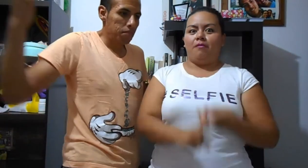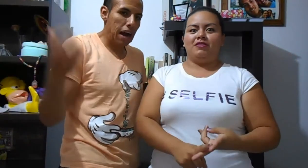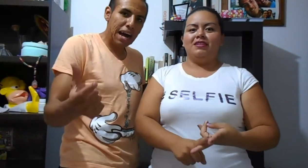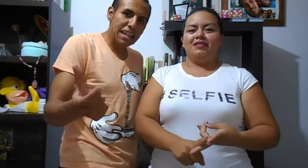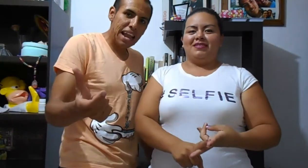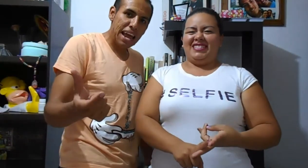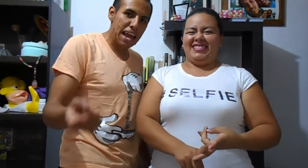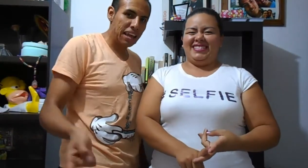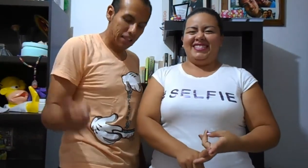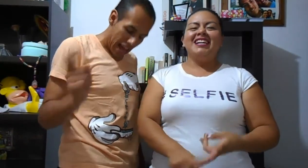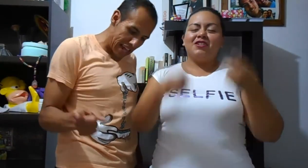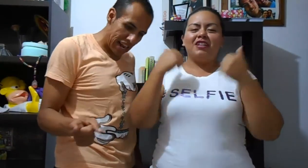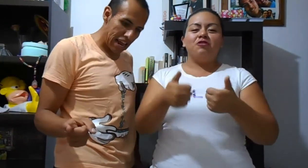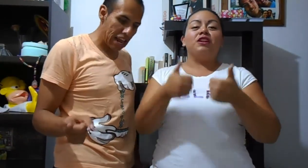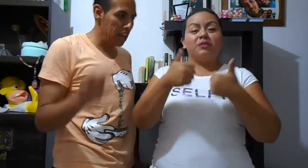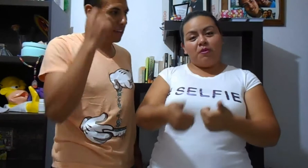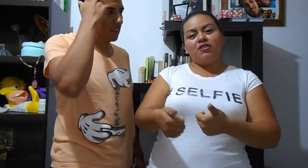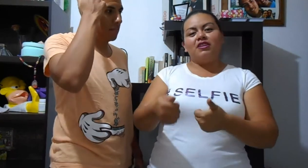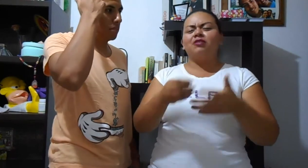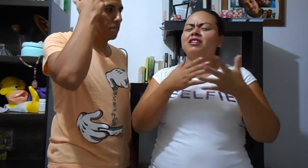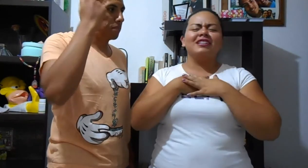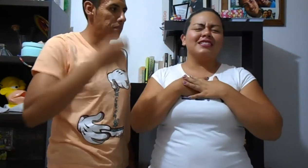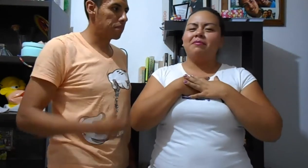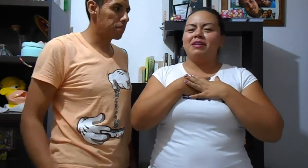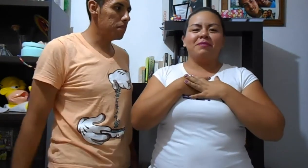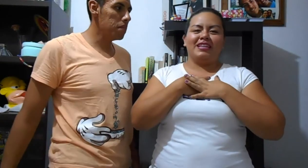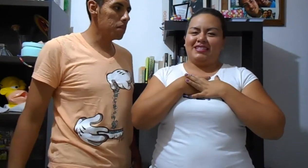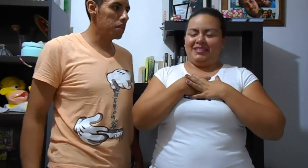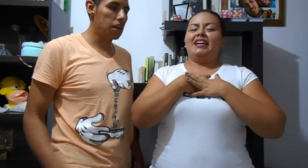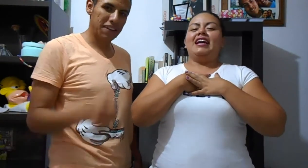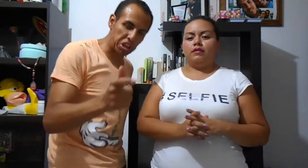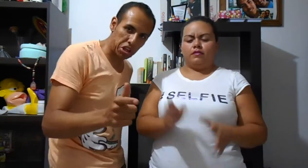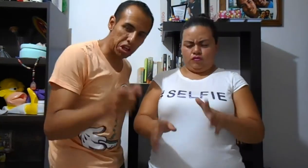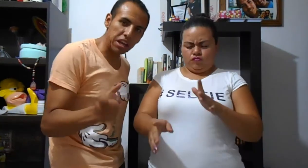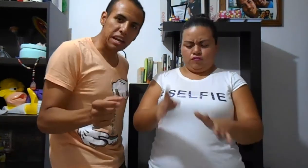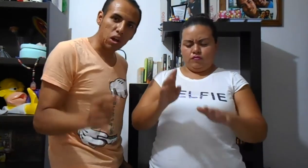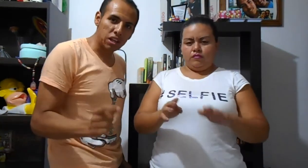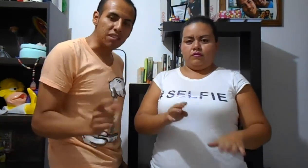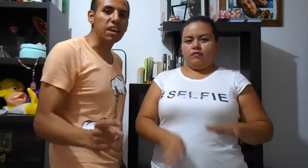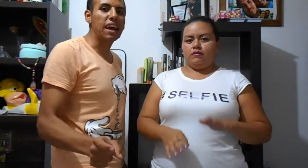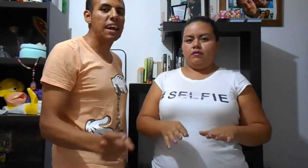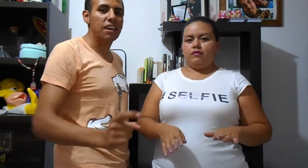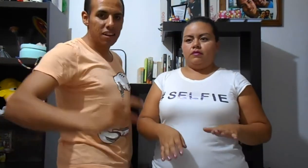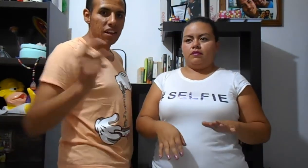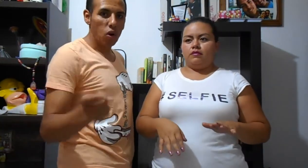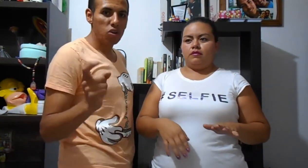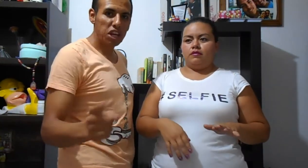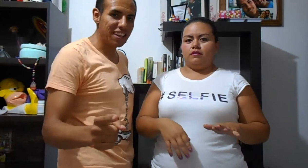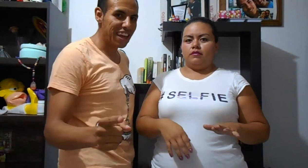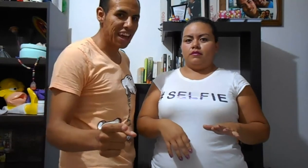favor. ¡Ándele! Un saludo a tu ¡Ándele! esposo y a tus hijas que están bien bellas. Y los que siguen son los